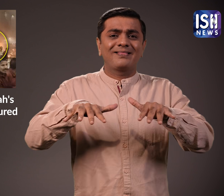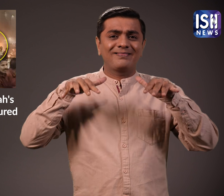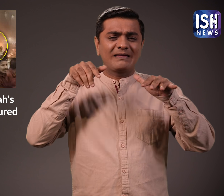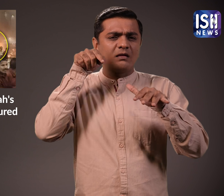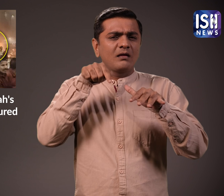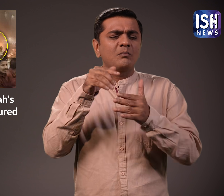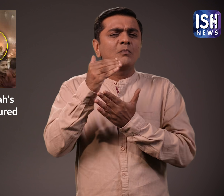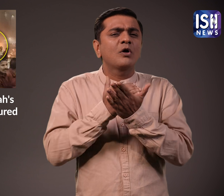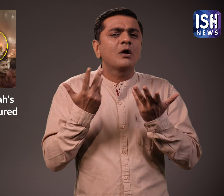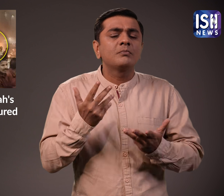के दौरान हुआ था